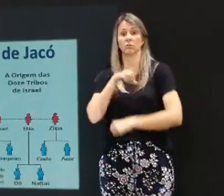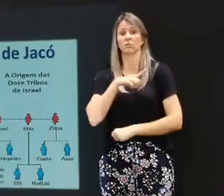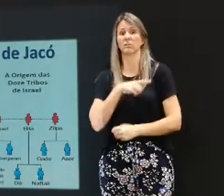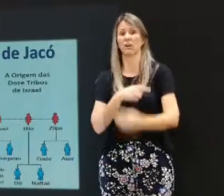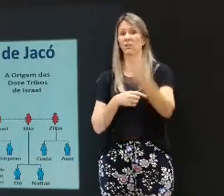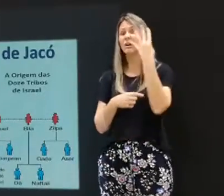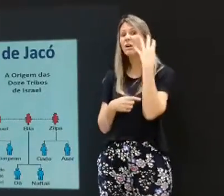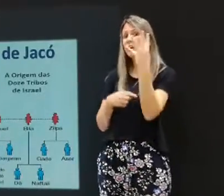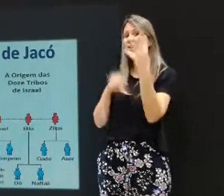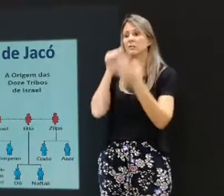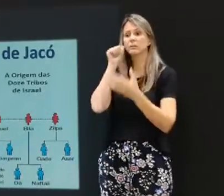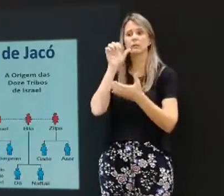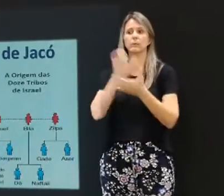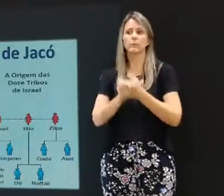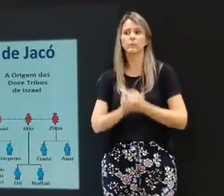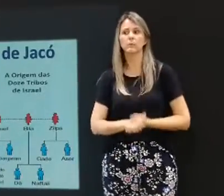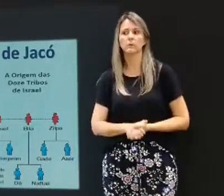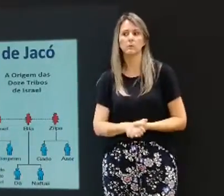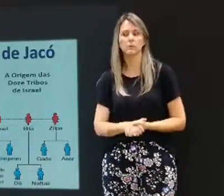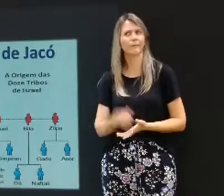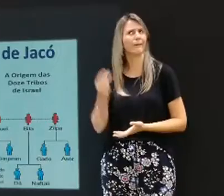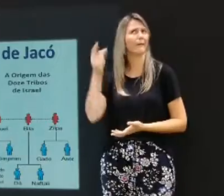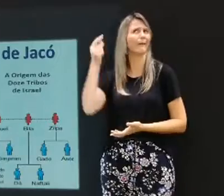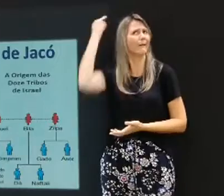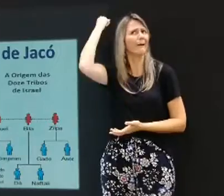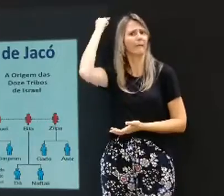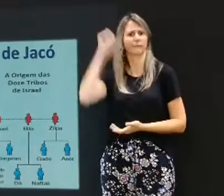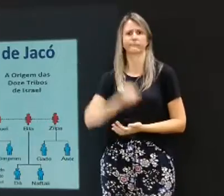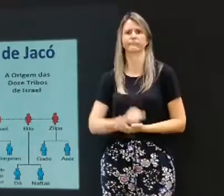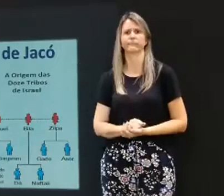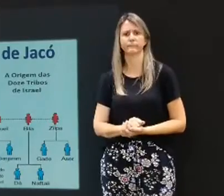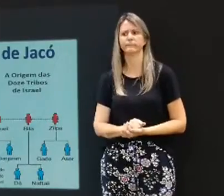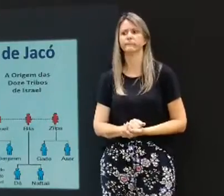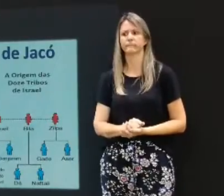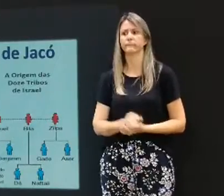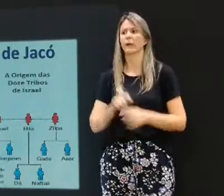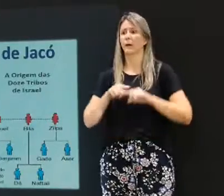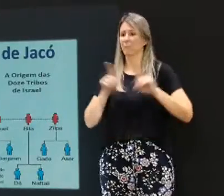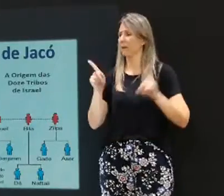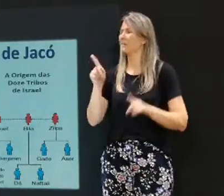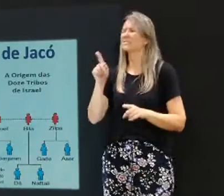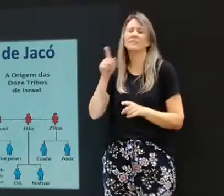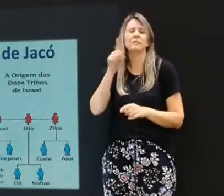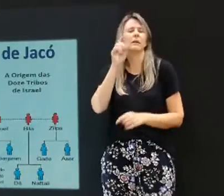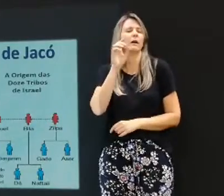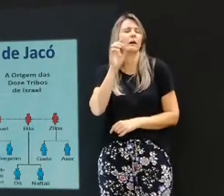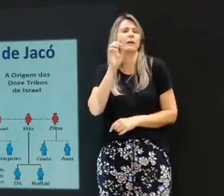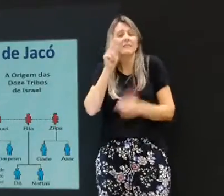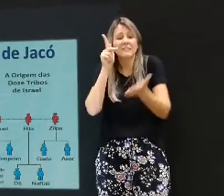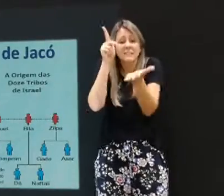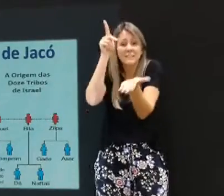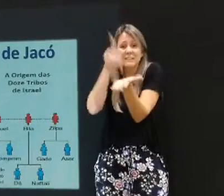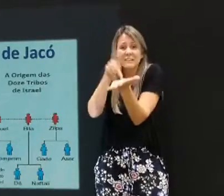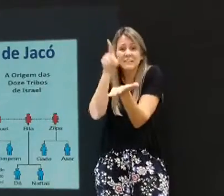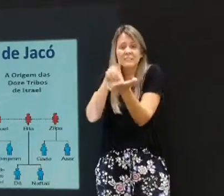Jacó teve 4 esposas. Isso é de cultura muito antiga, né? Que